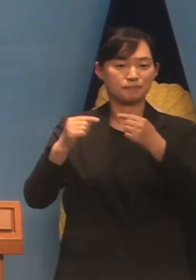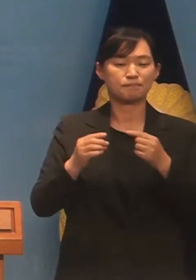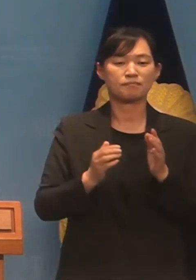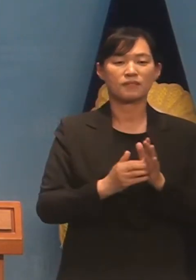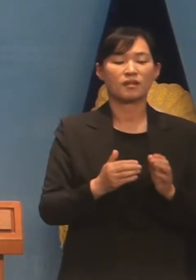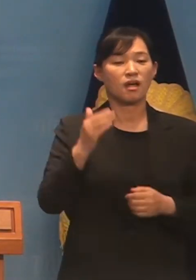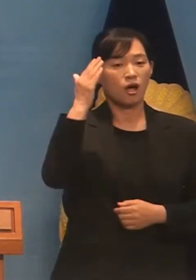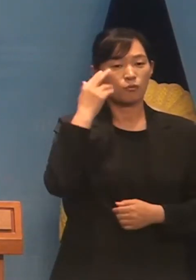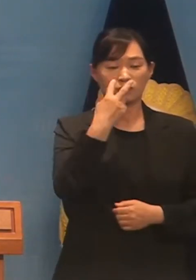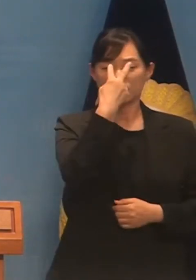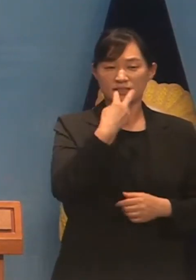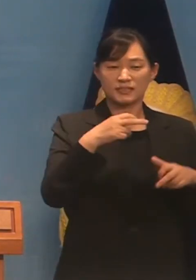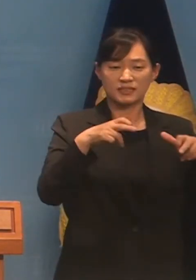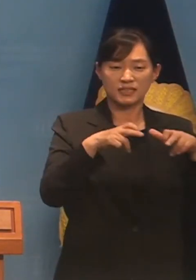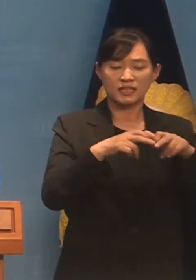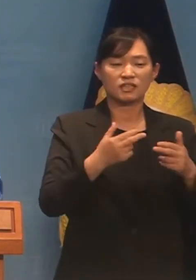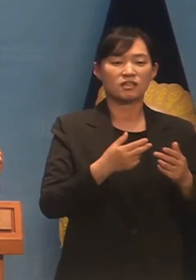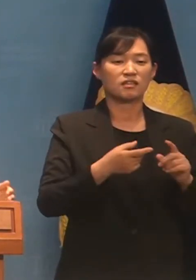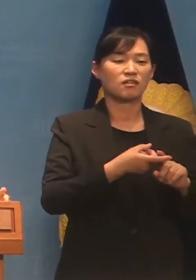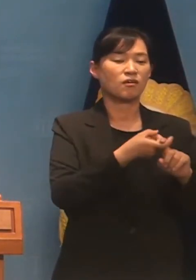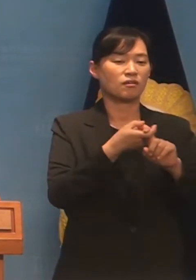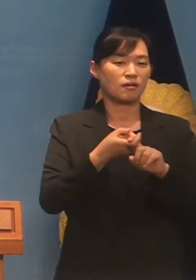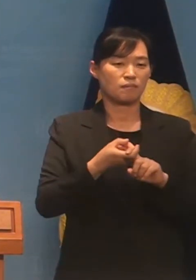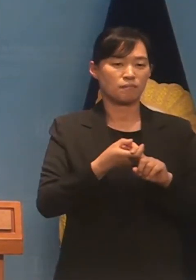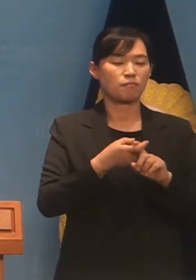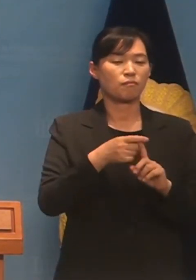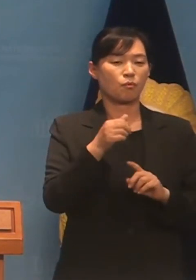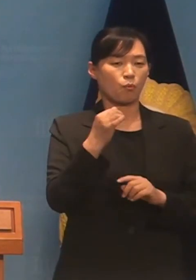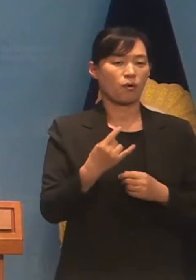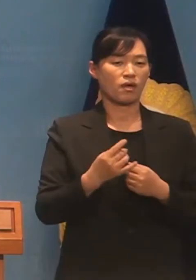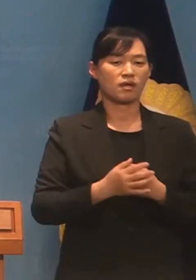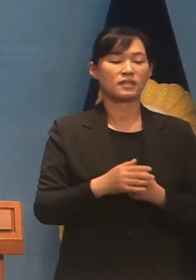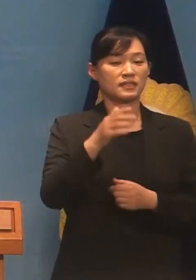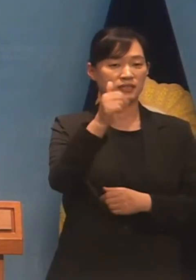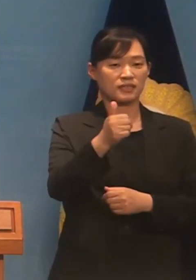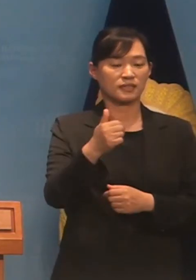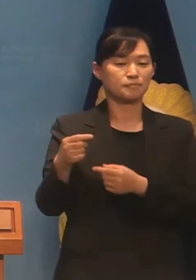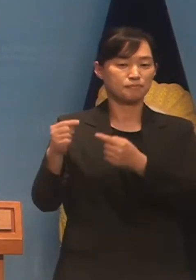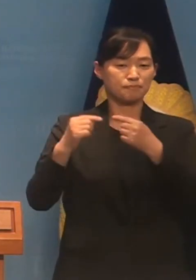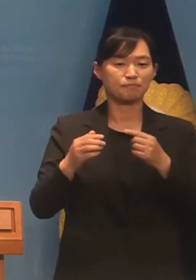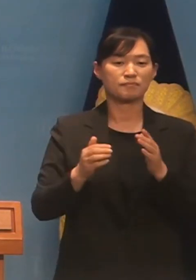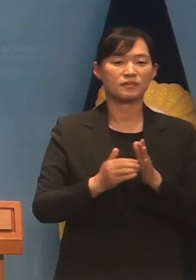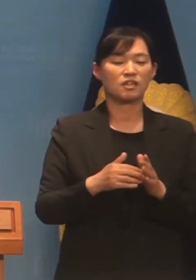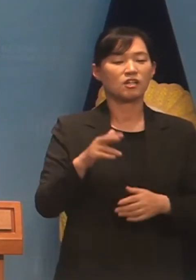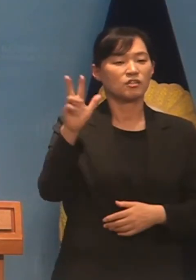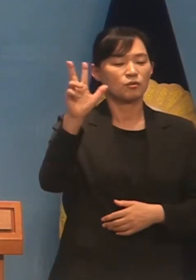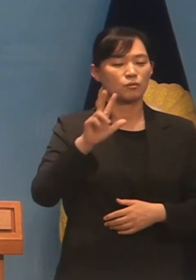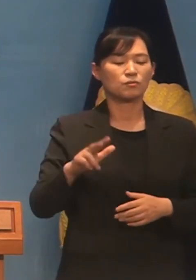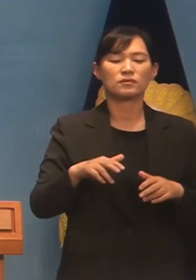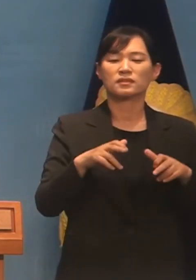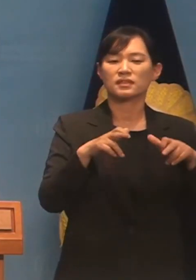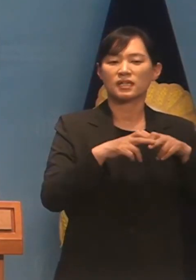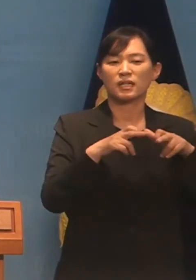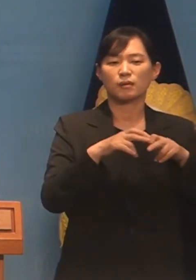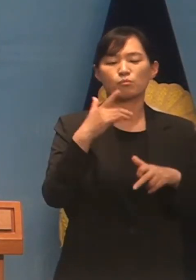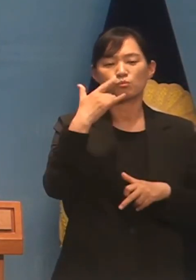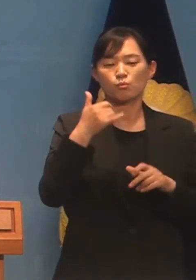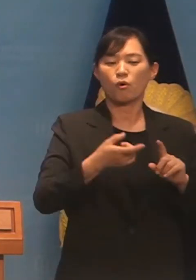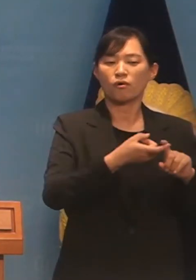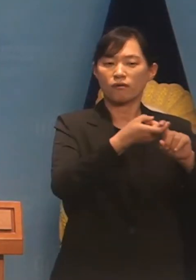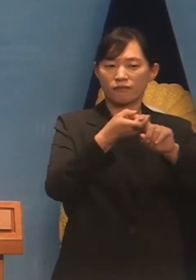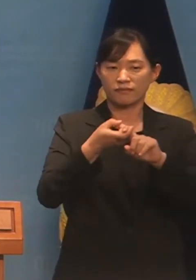그리고 한국시각장애인연합회 김영희 회장님 참석하셨습니다. 그리고 전국장애인 부모연대